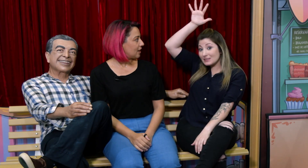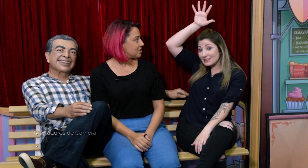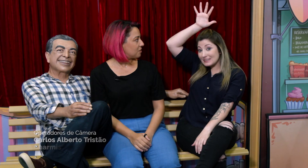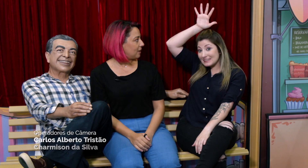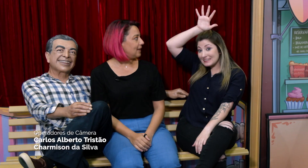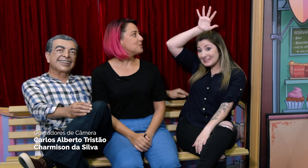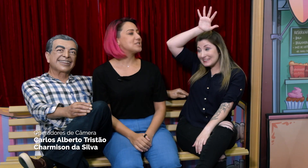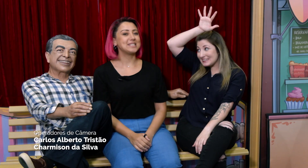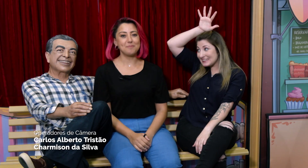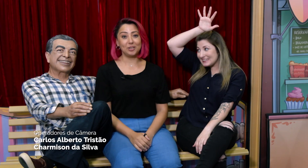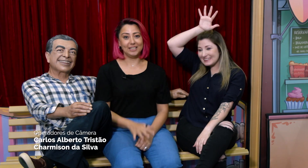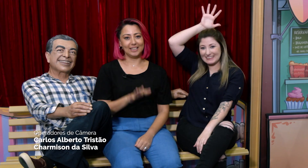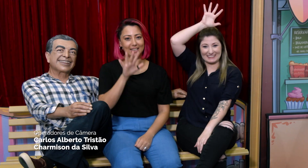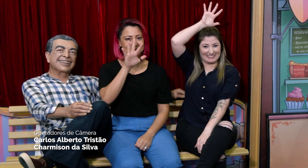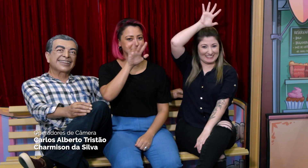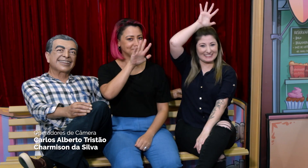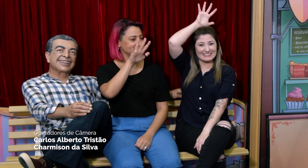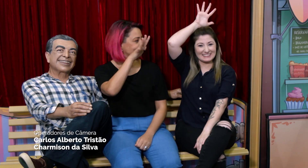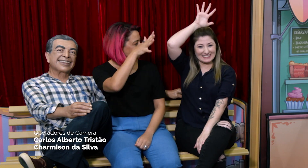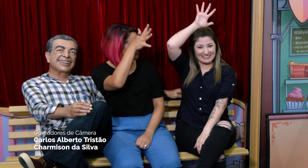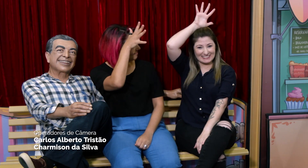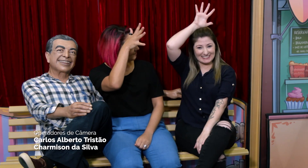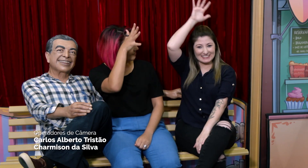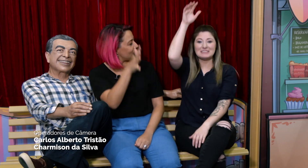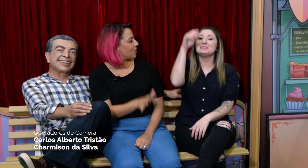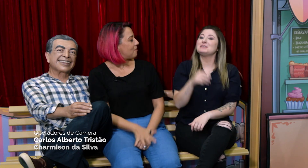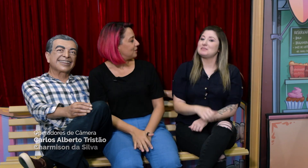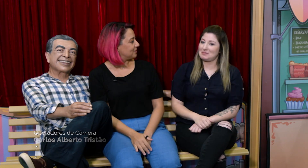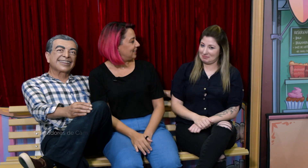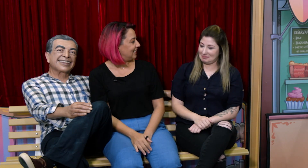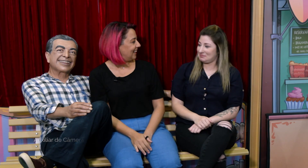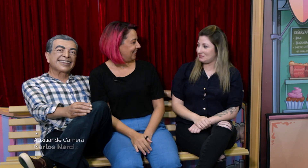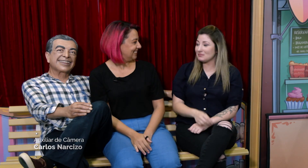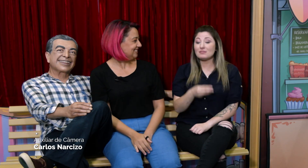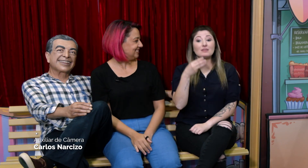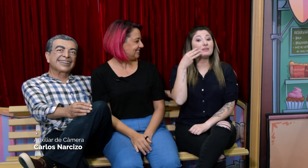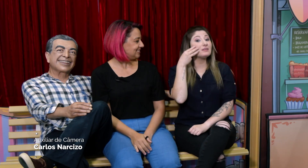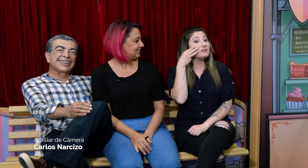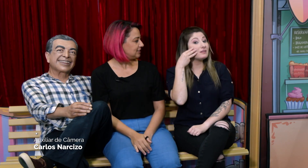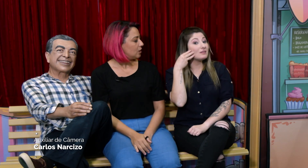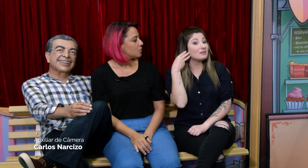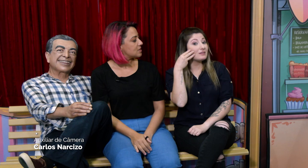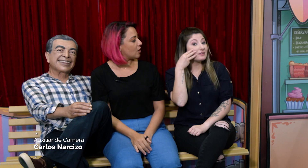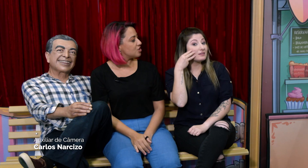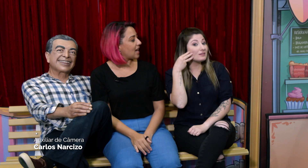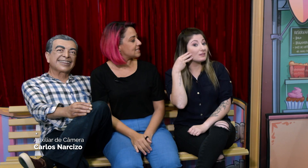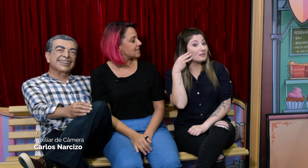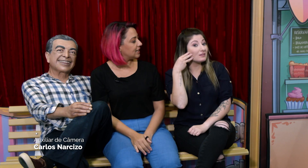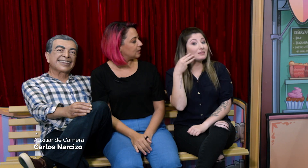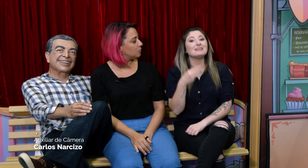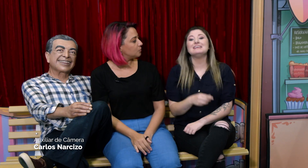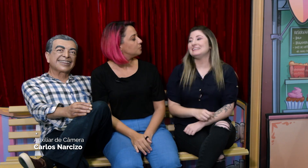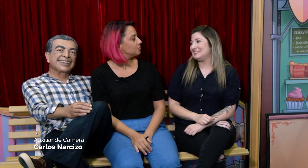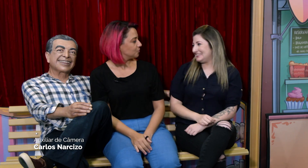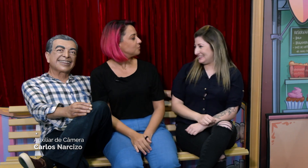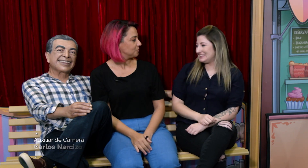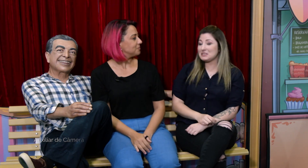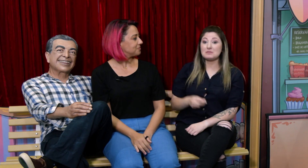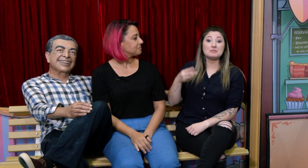Outro personagem também, Cebolinha. O cabelo dele, né? O sinal de